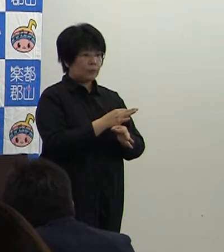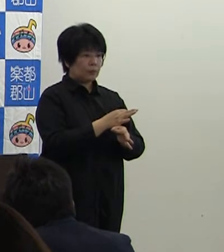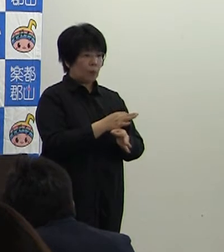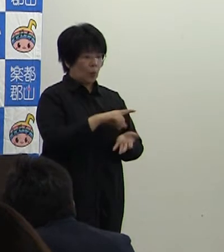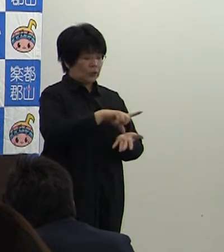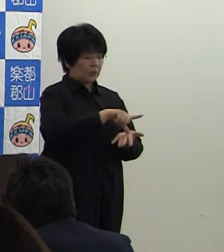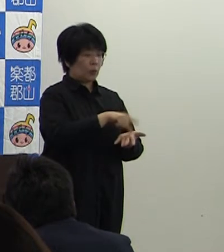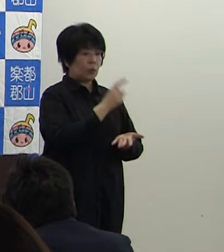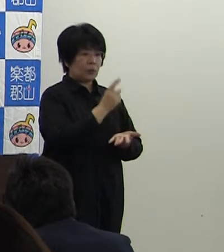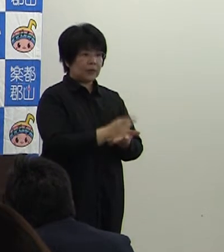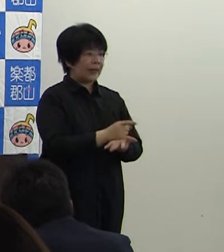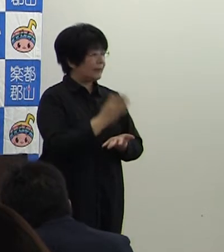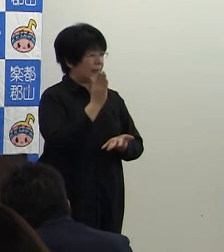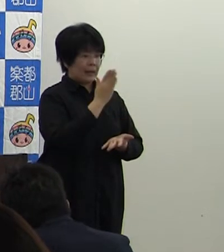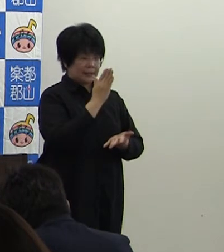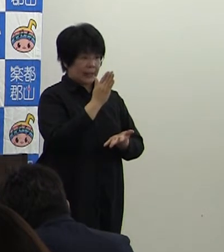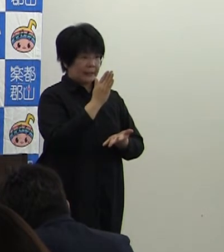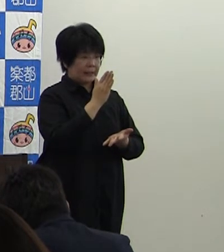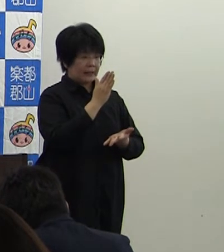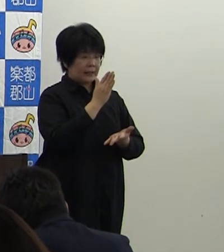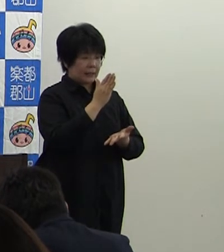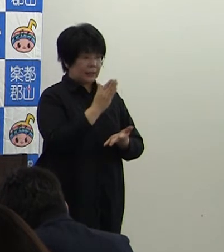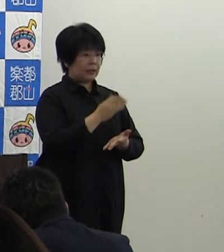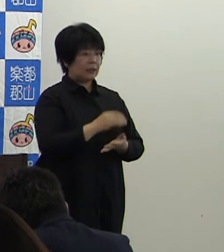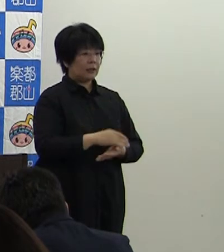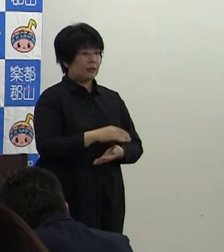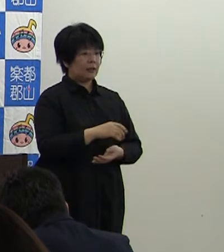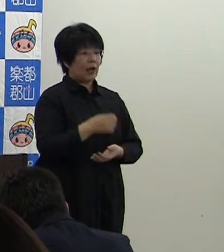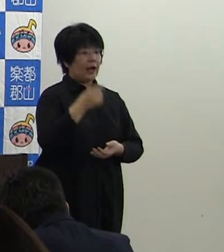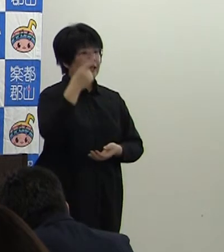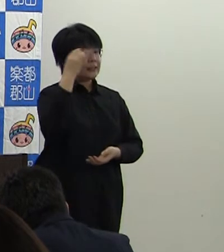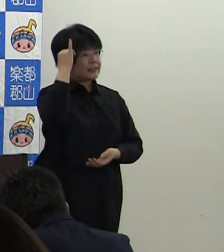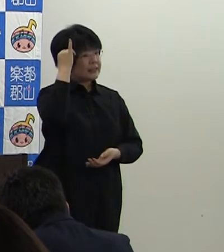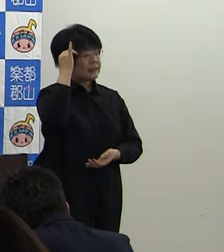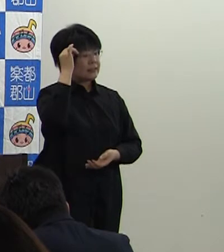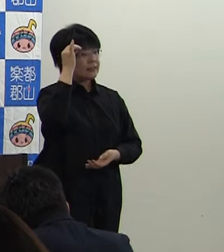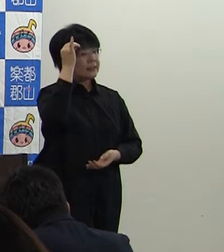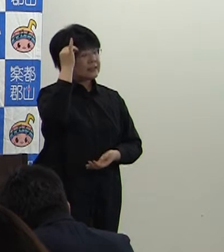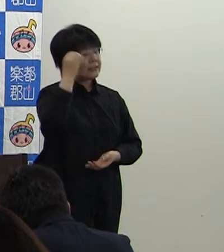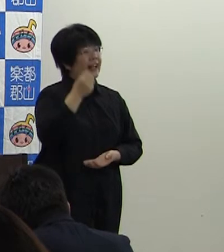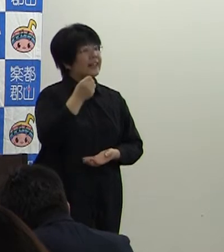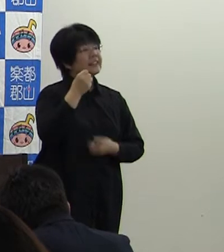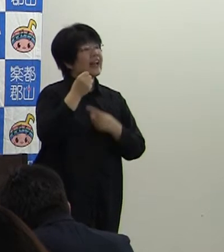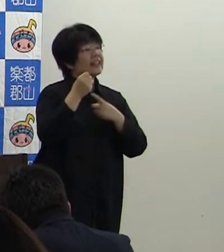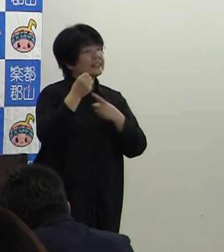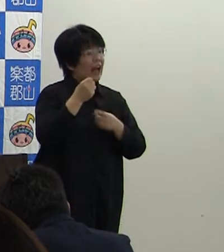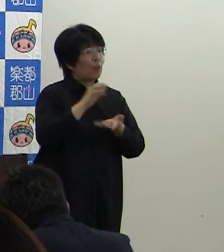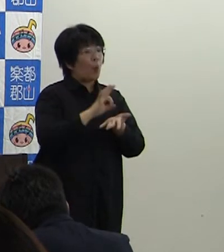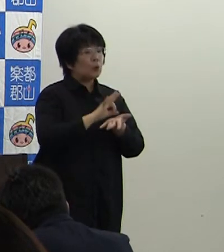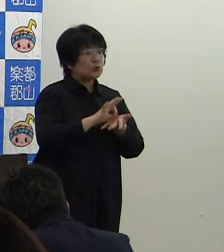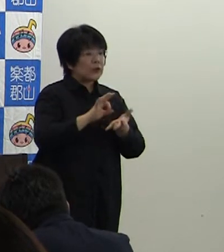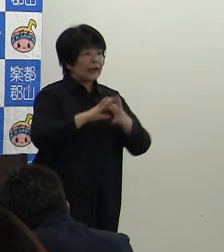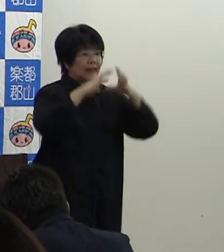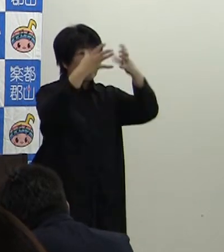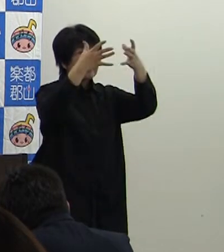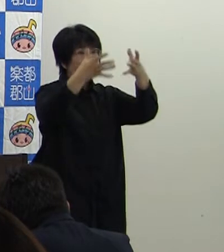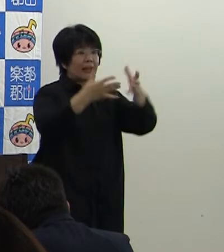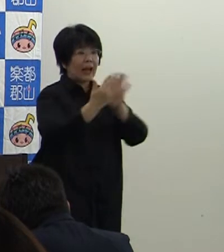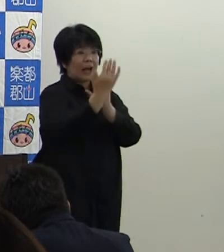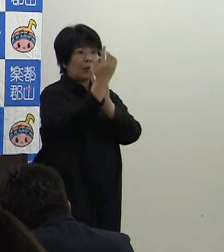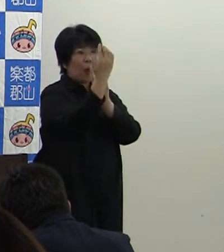だけじゃなくて、もうその知的財産によってはですね世界をマーケットすることもできるということでございます